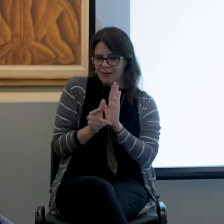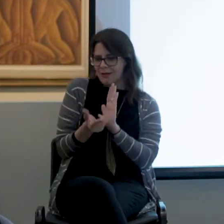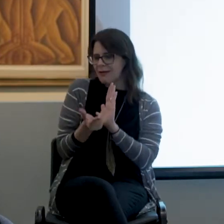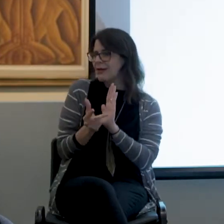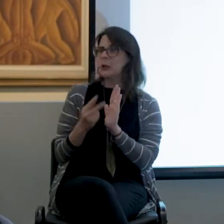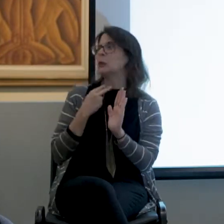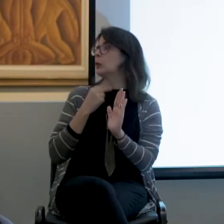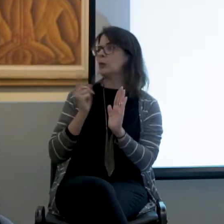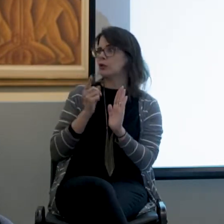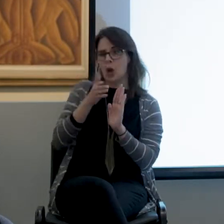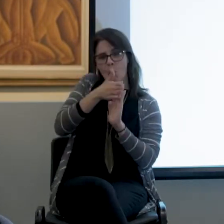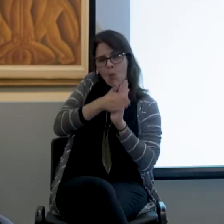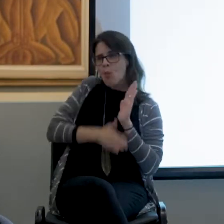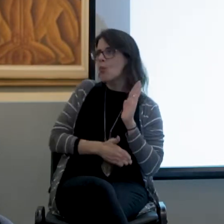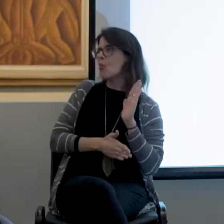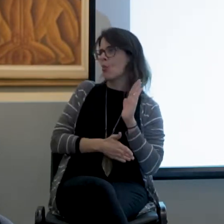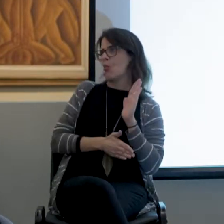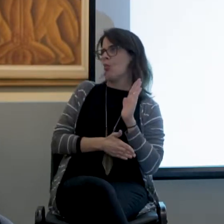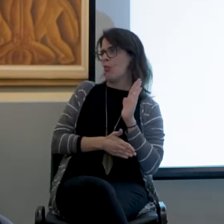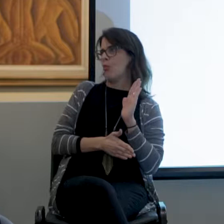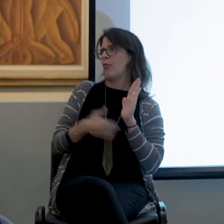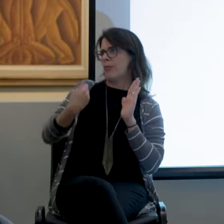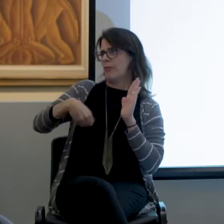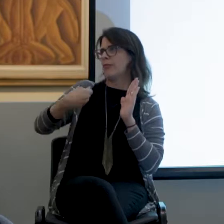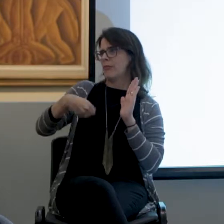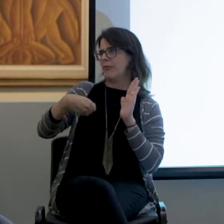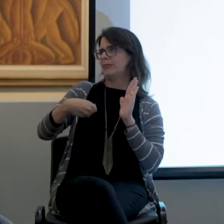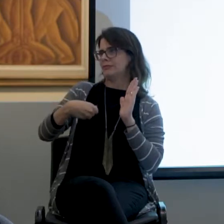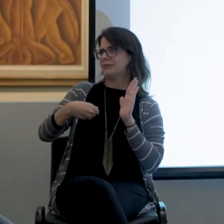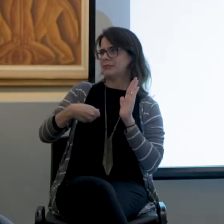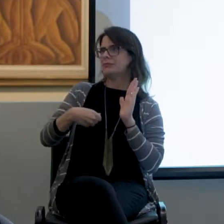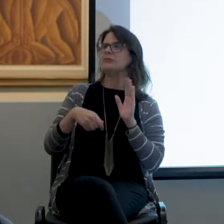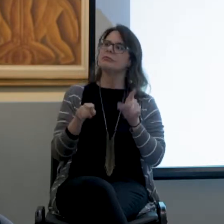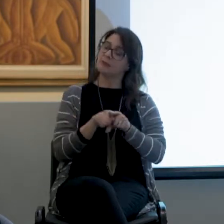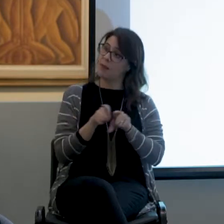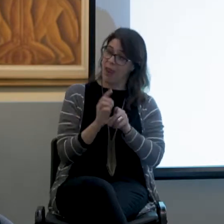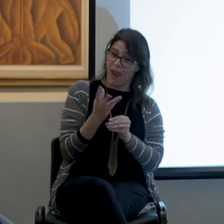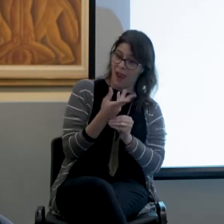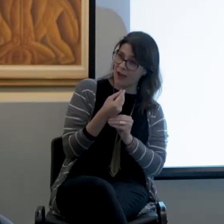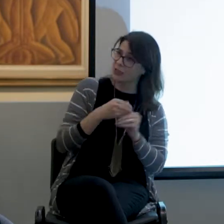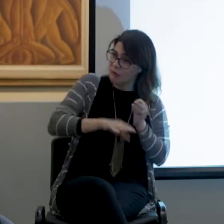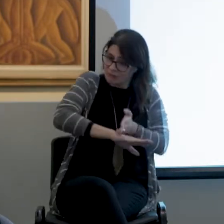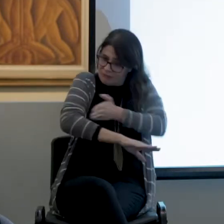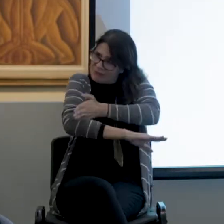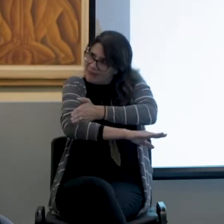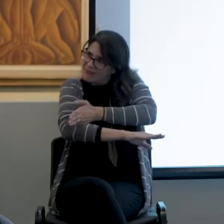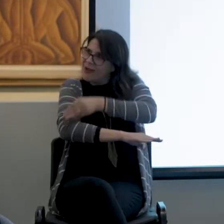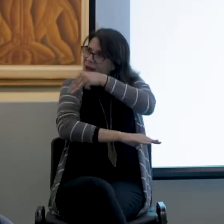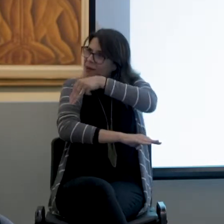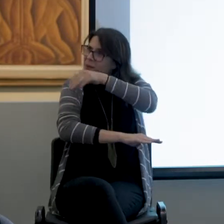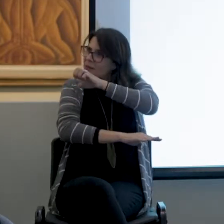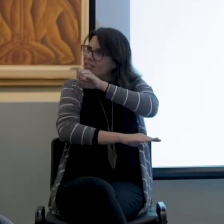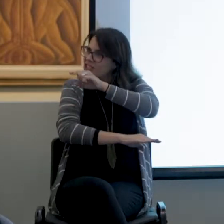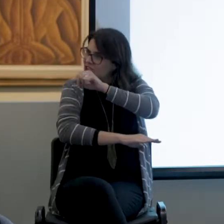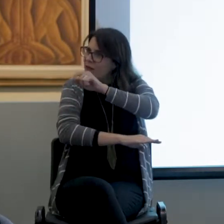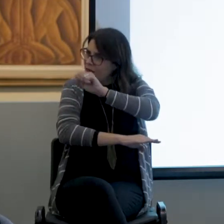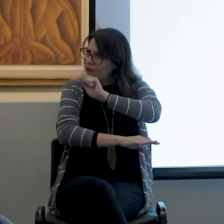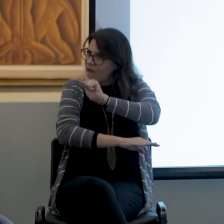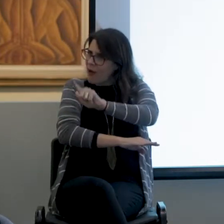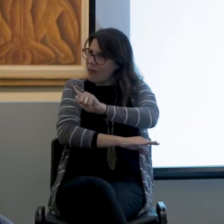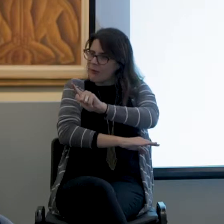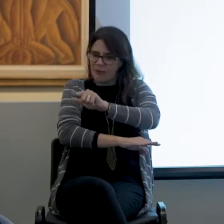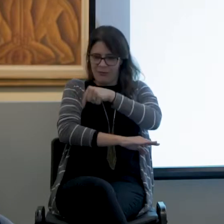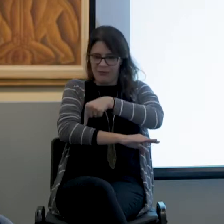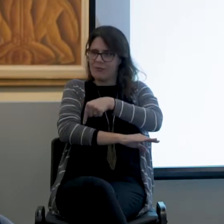Justamente, no caso da arte medieval, para não, ao contrário da arte grega, não imitar